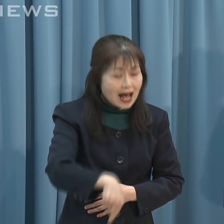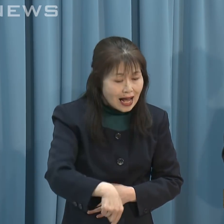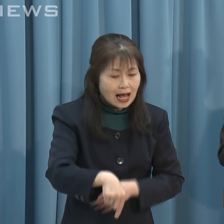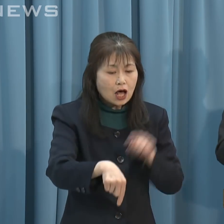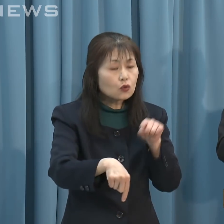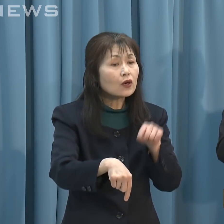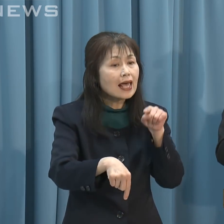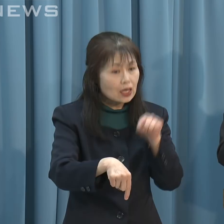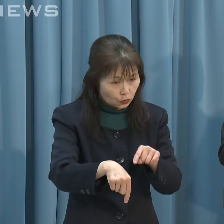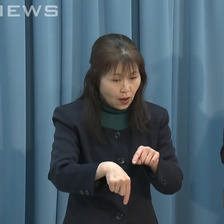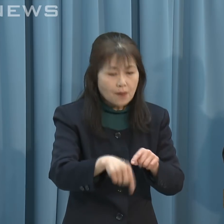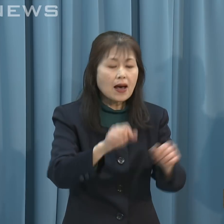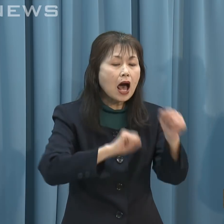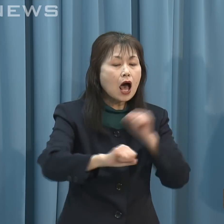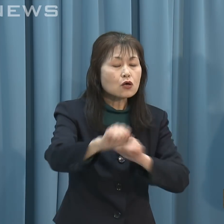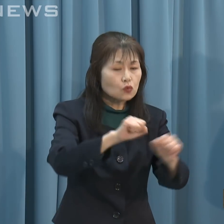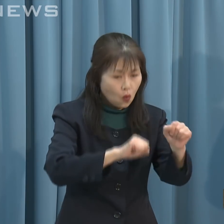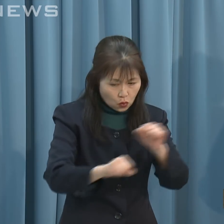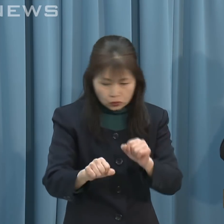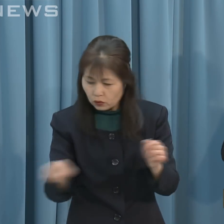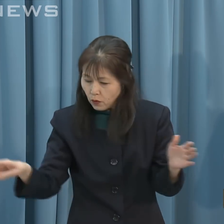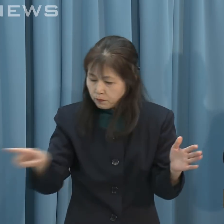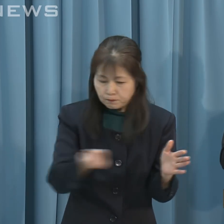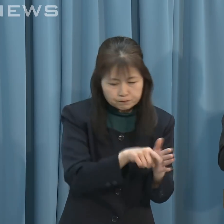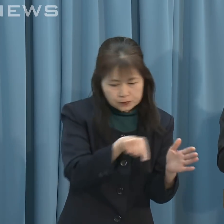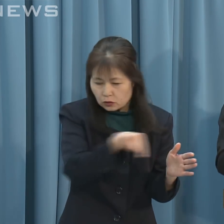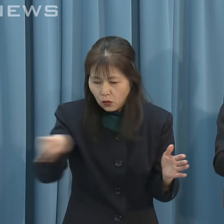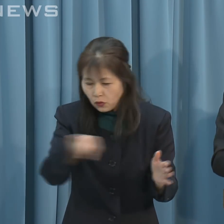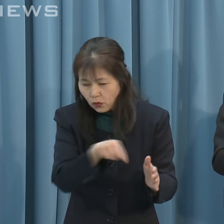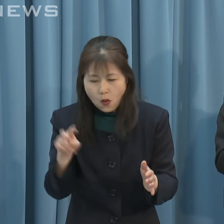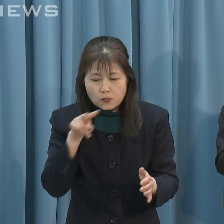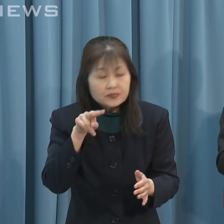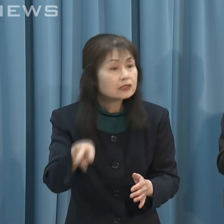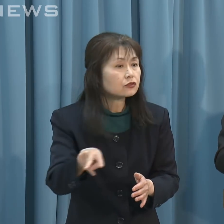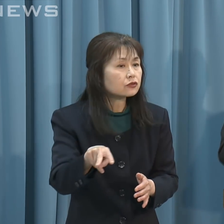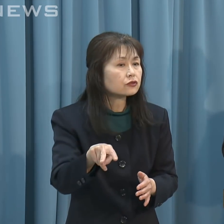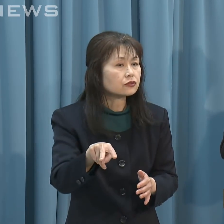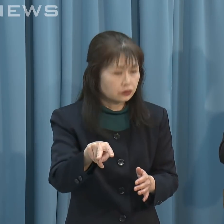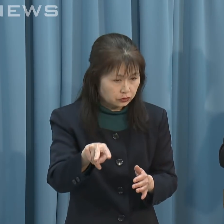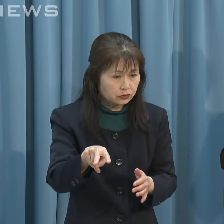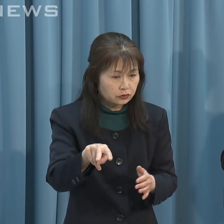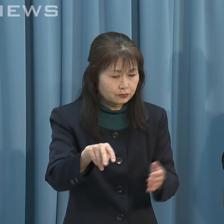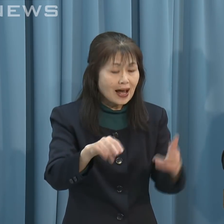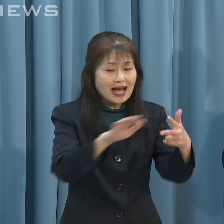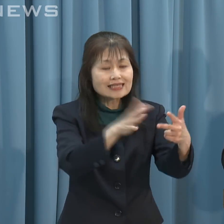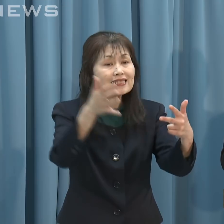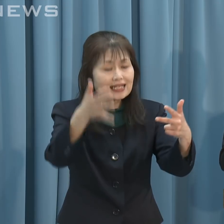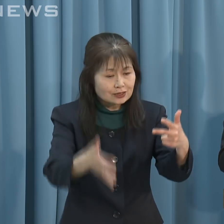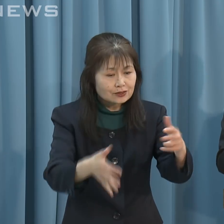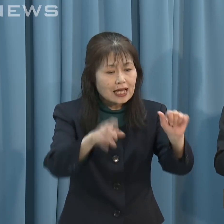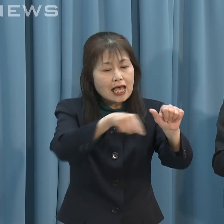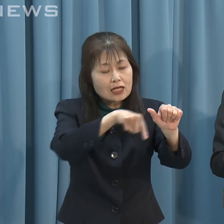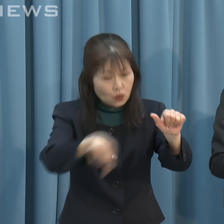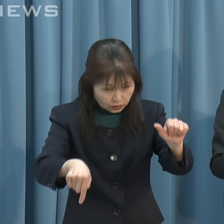り追跡するしかないんですよね。あるクラスターでその施設で発生してます、5人以上発生するということなんですが、そ